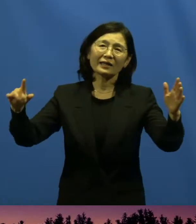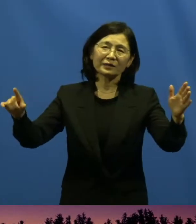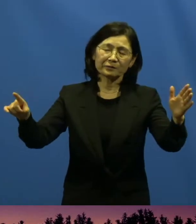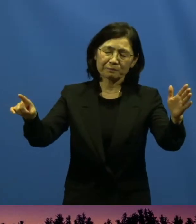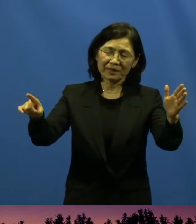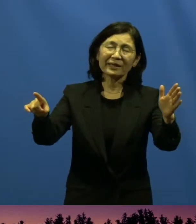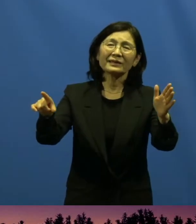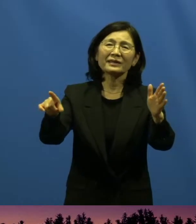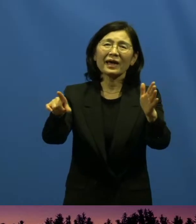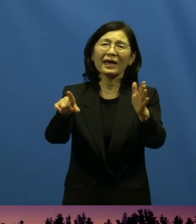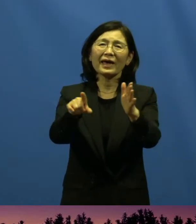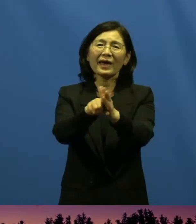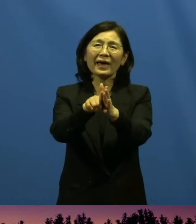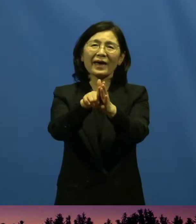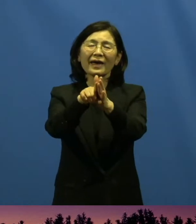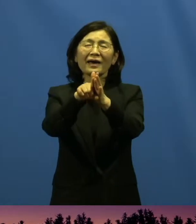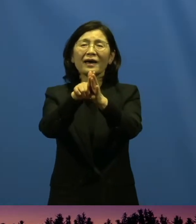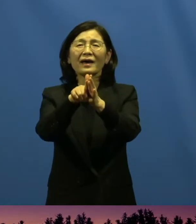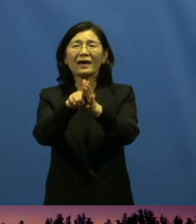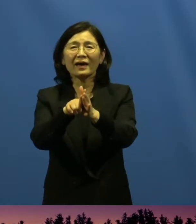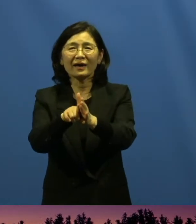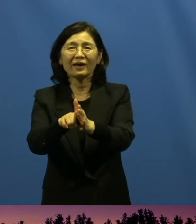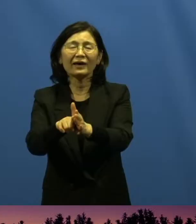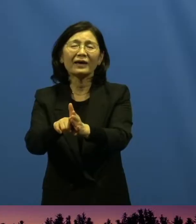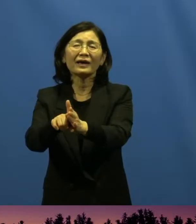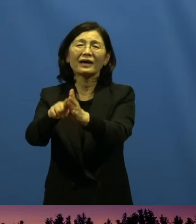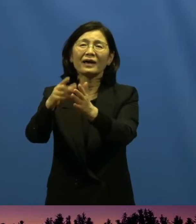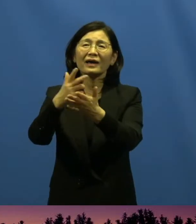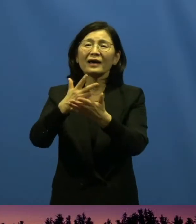나는 믿네.